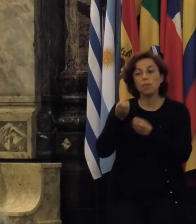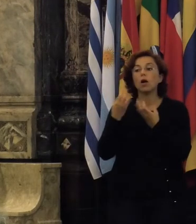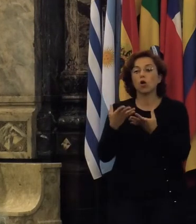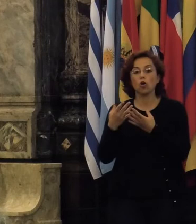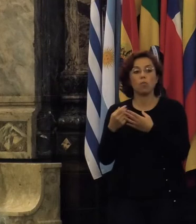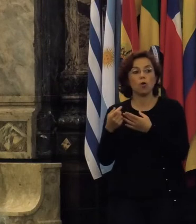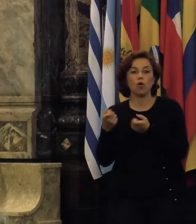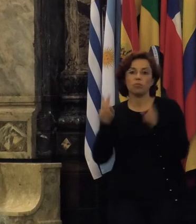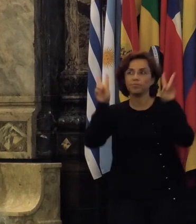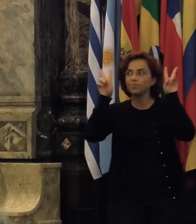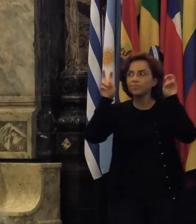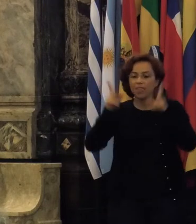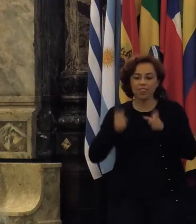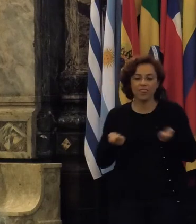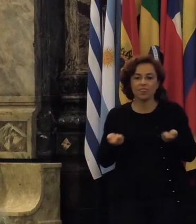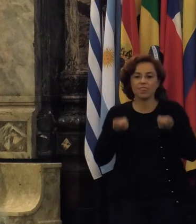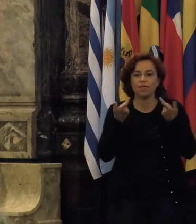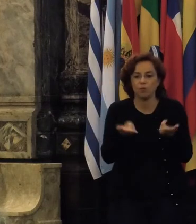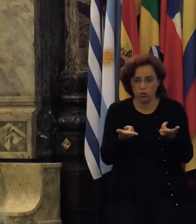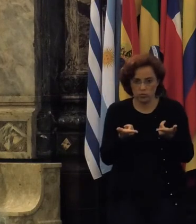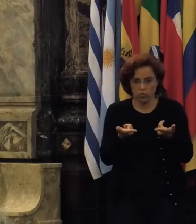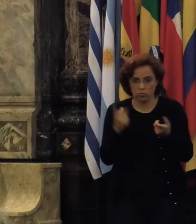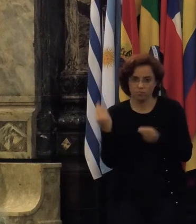devolución, entre comillas, ¿no?, reintegro de niños